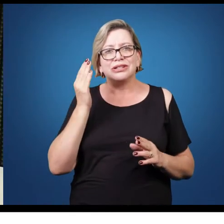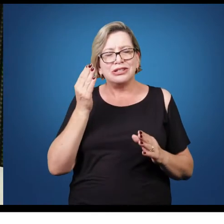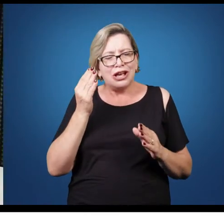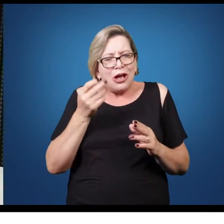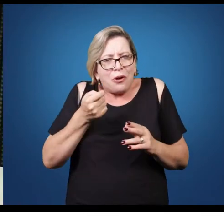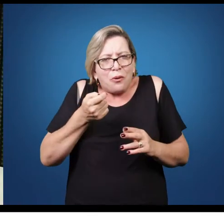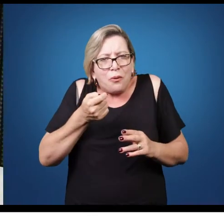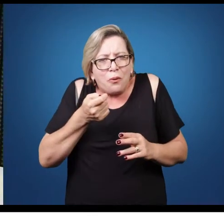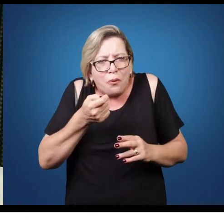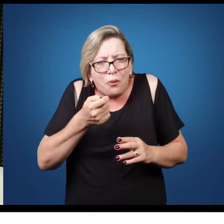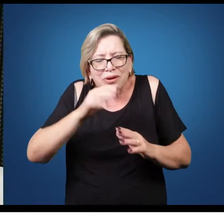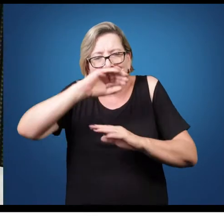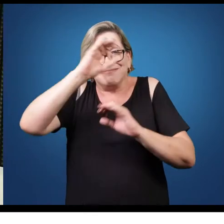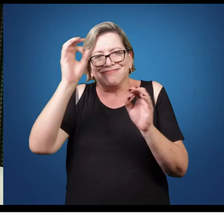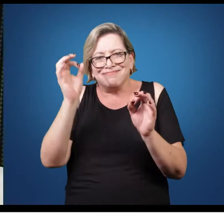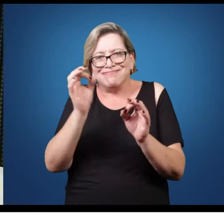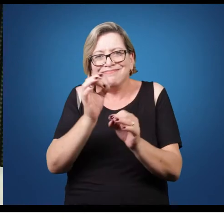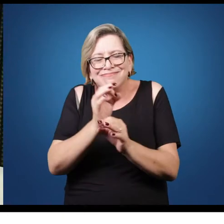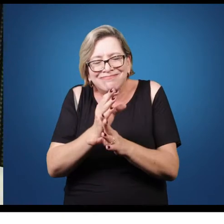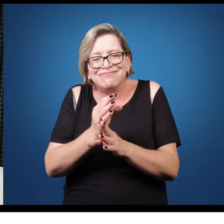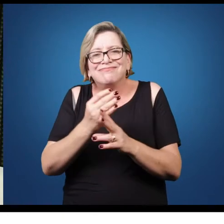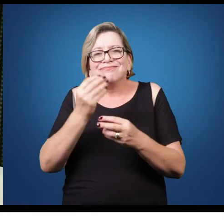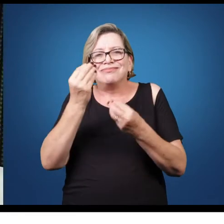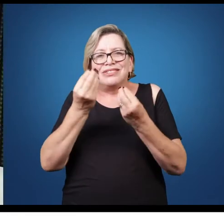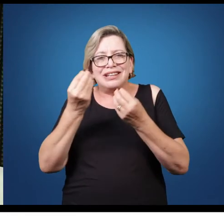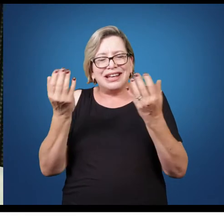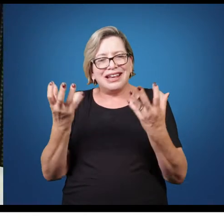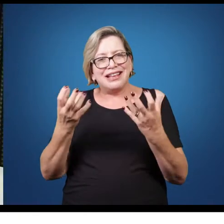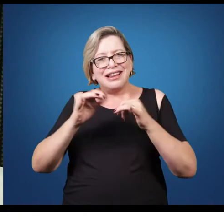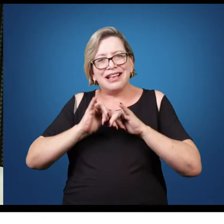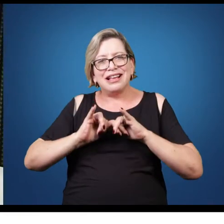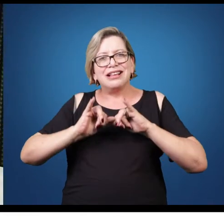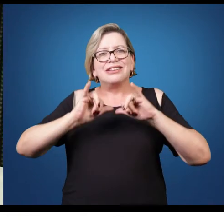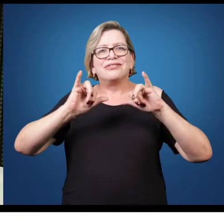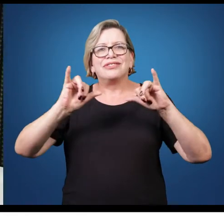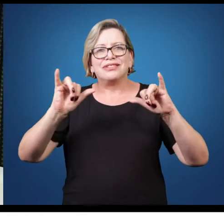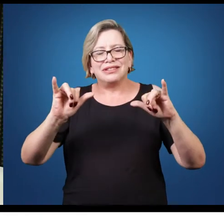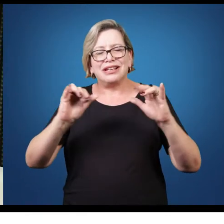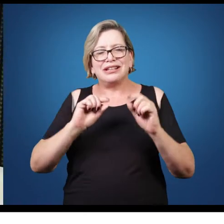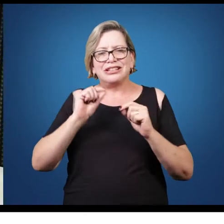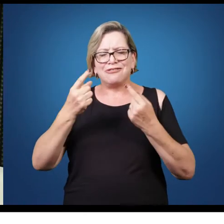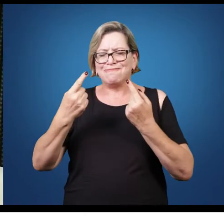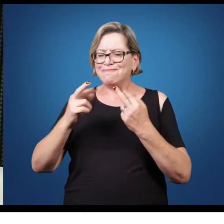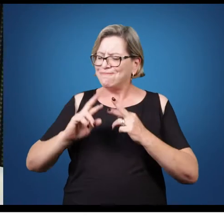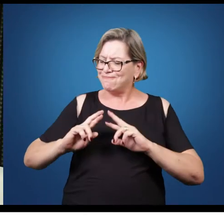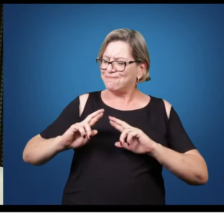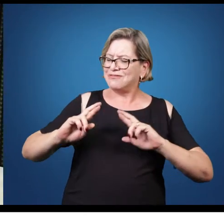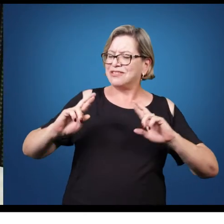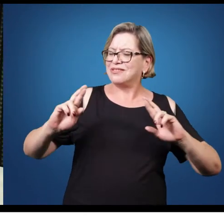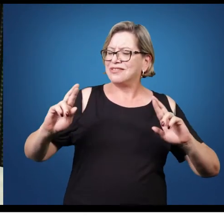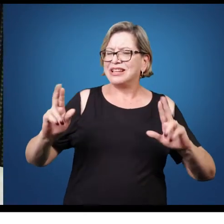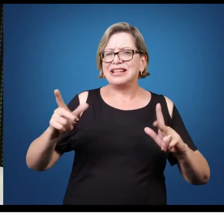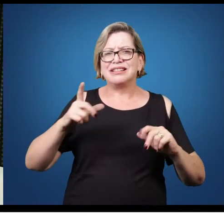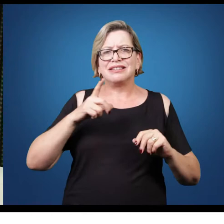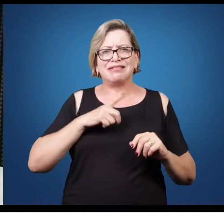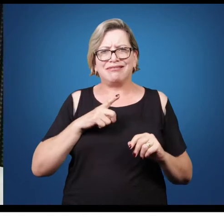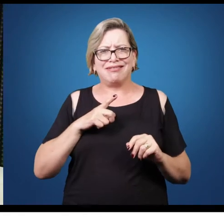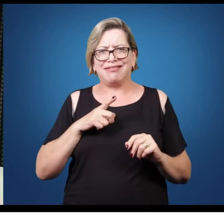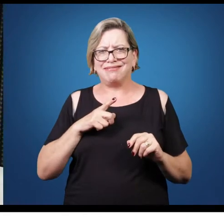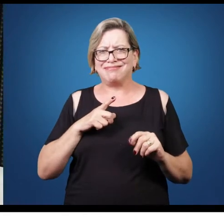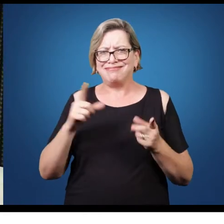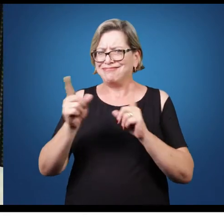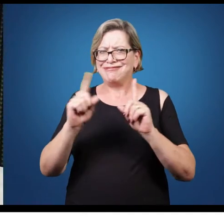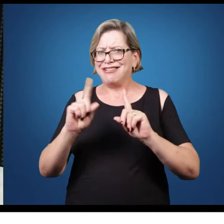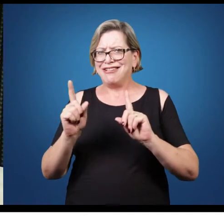indo pro final dessa vídeo-aula dizer que essa contradição é tudo que estou dizendo não quer